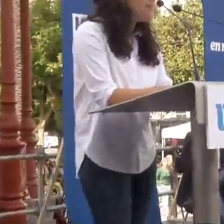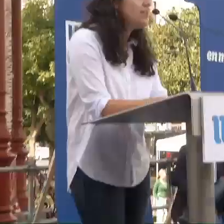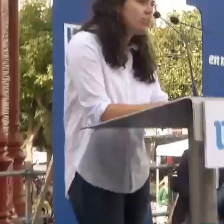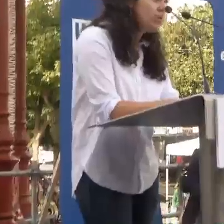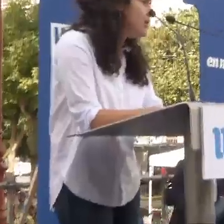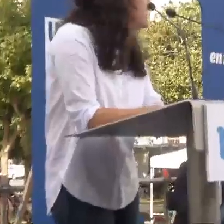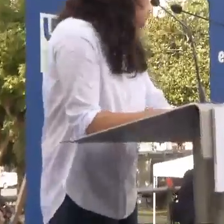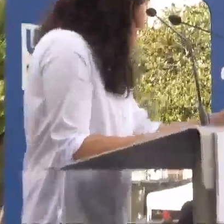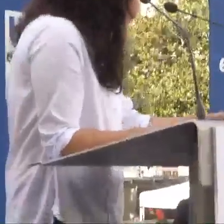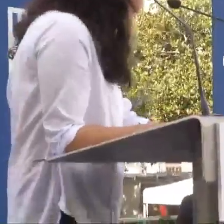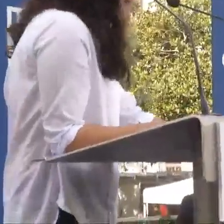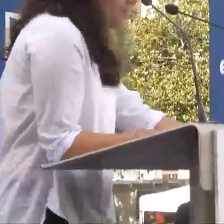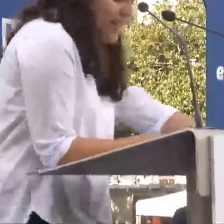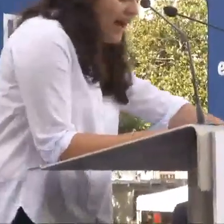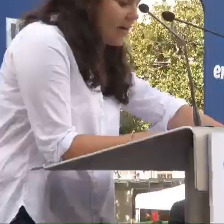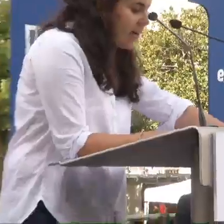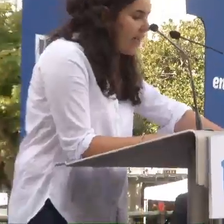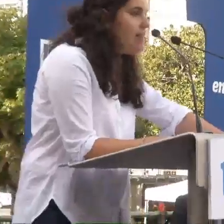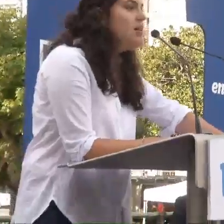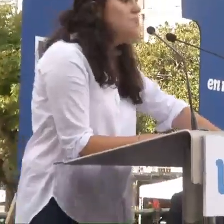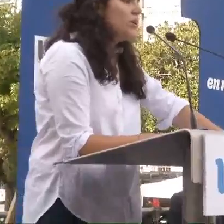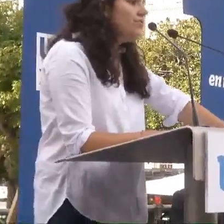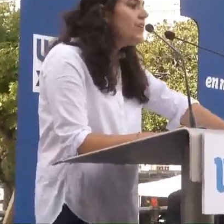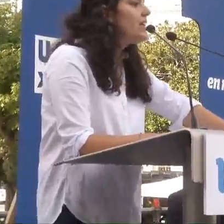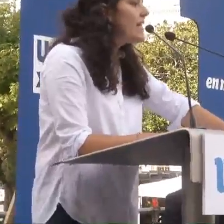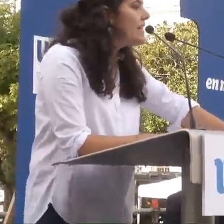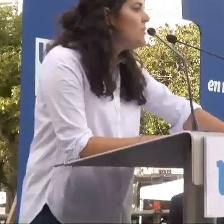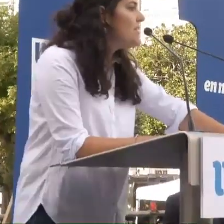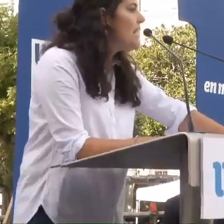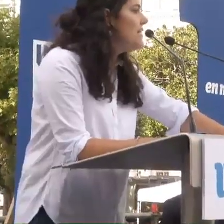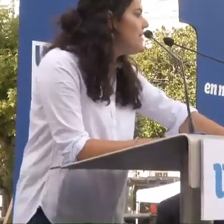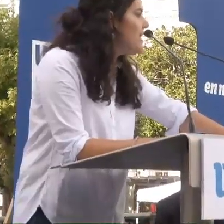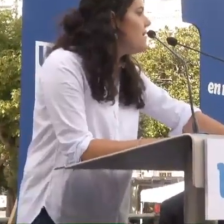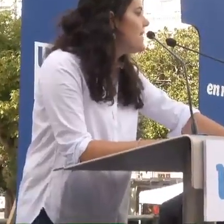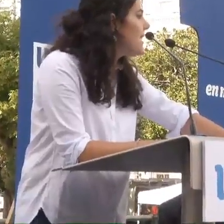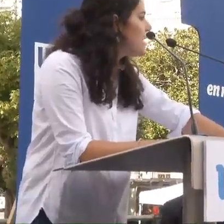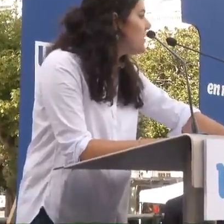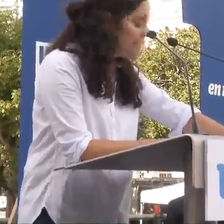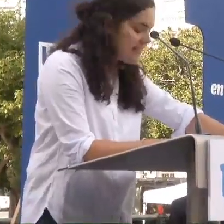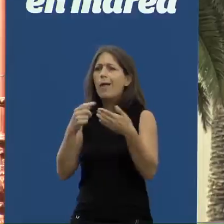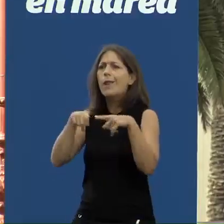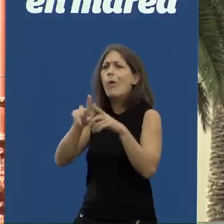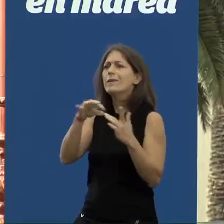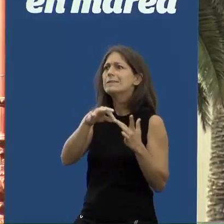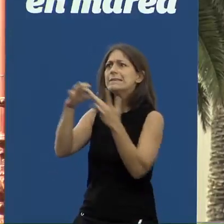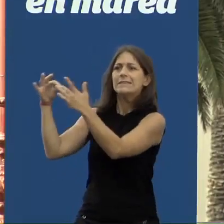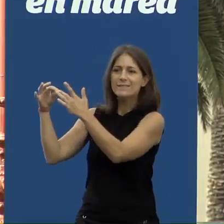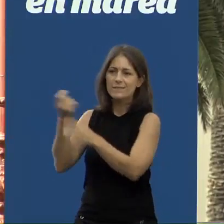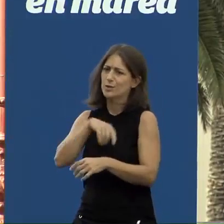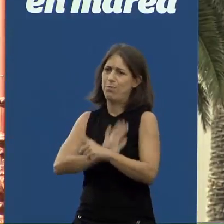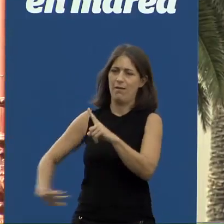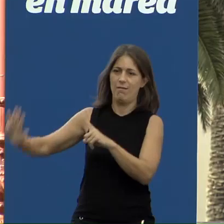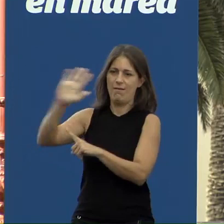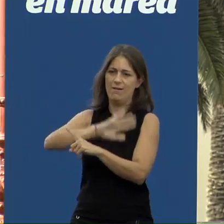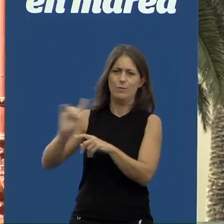grazas tamén a Xulio, a Martiño, a Jorge, porque foron quen de poñer a Galicia na vanguarda política do Estado.